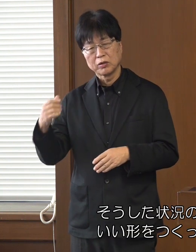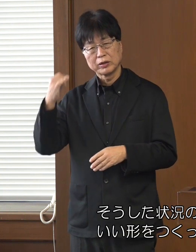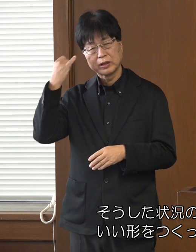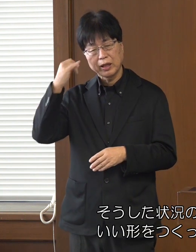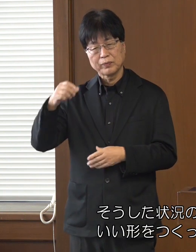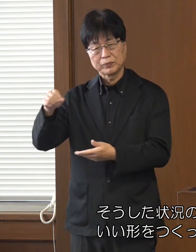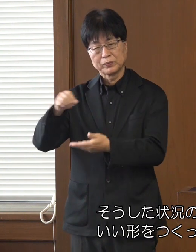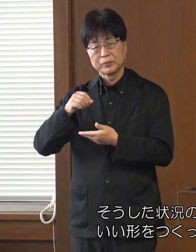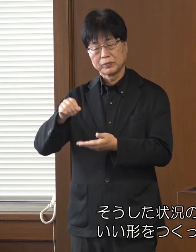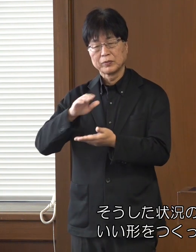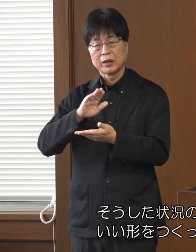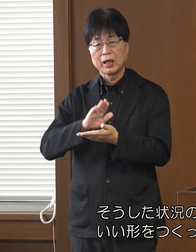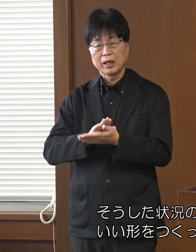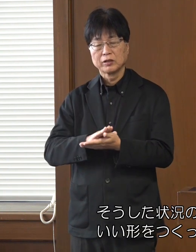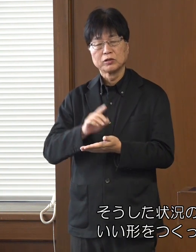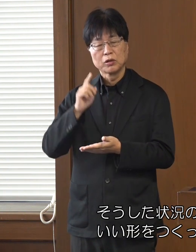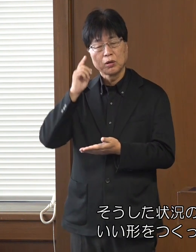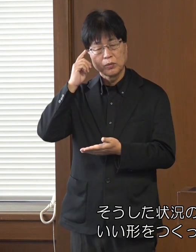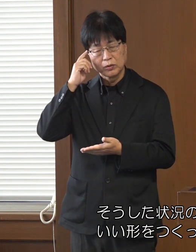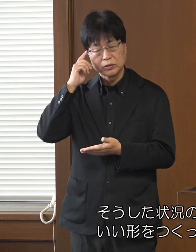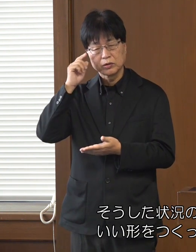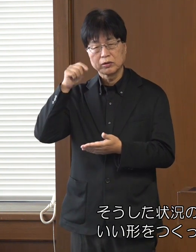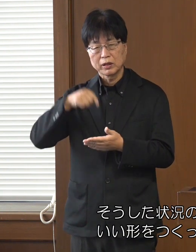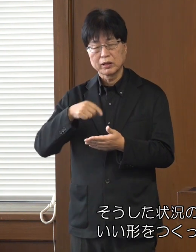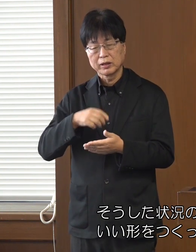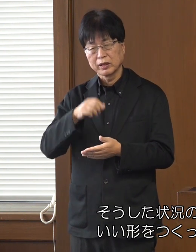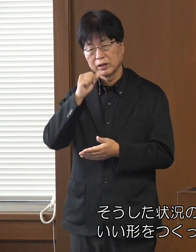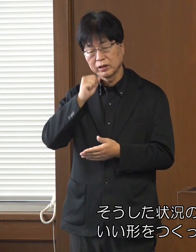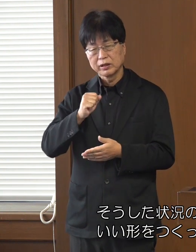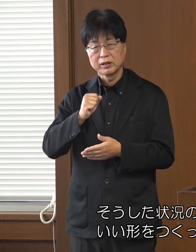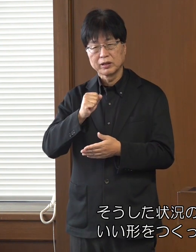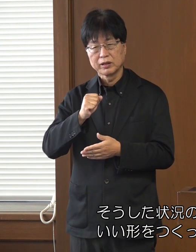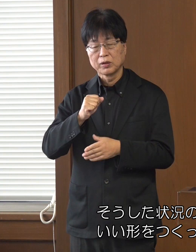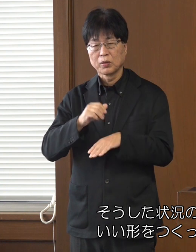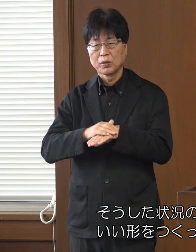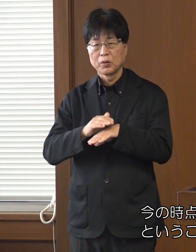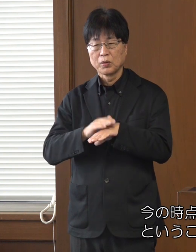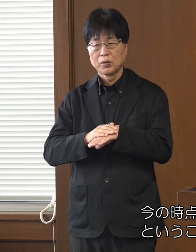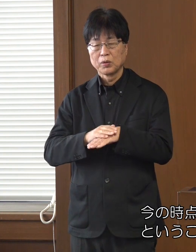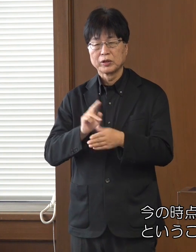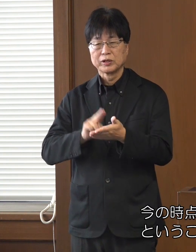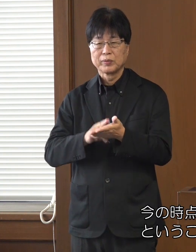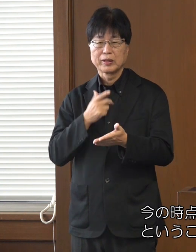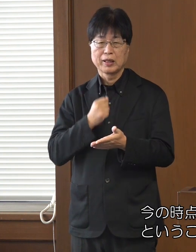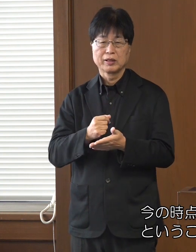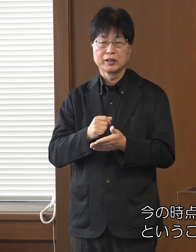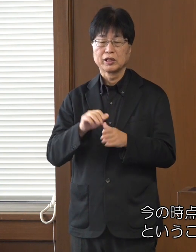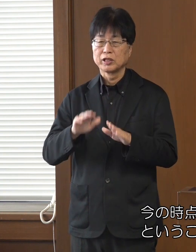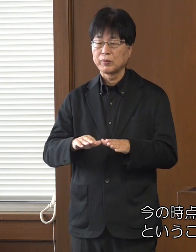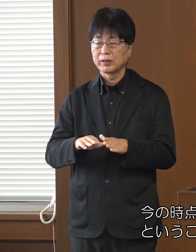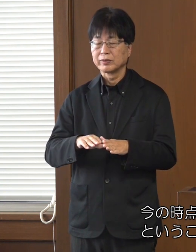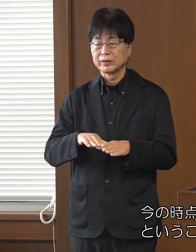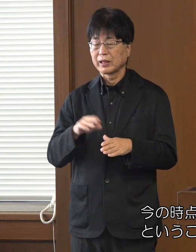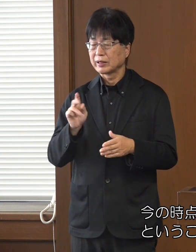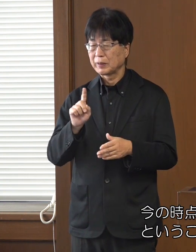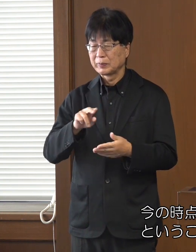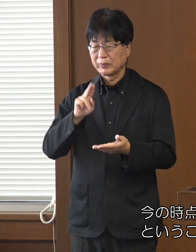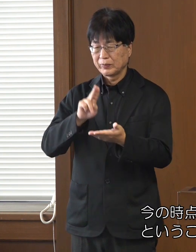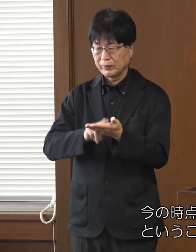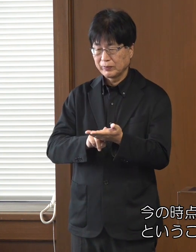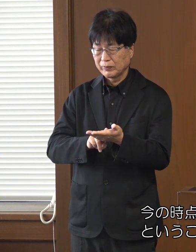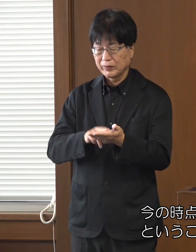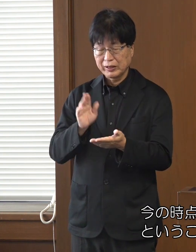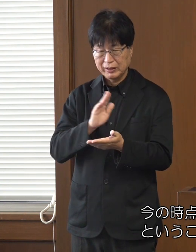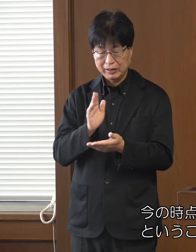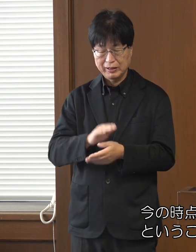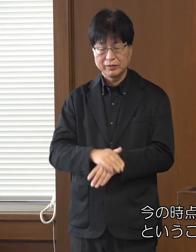した状況の中で、いい形を作っていきたいということなので、まあ、今の時点で何かが内定しているということではありません